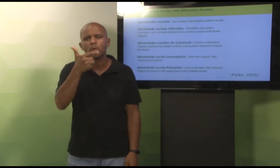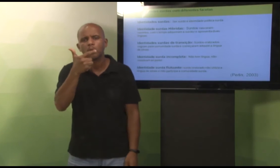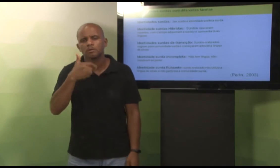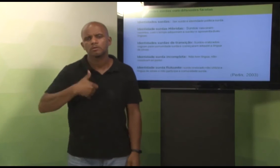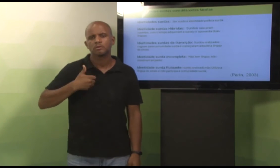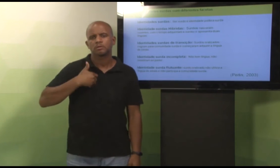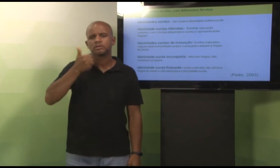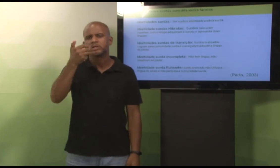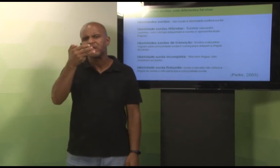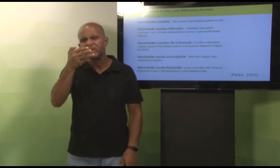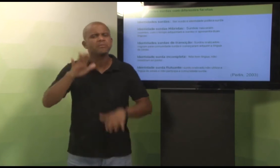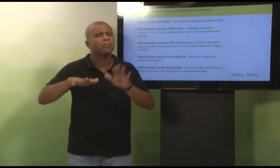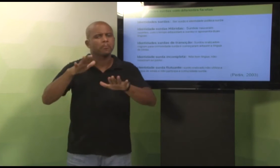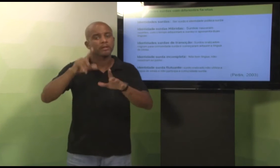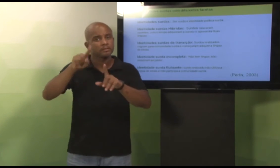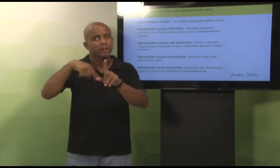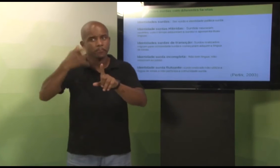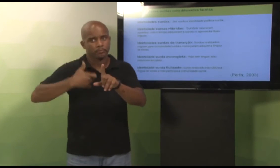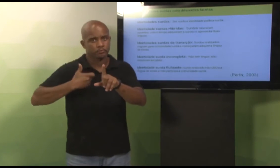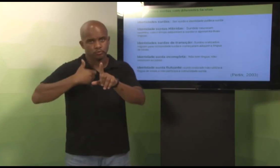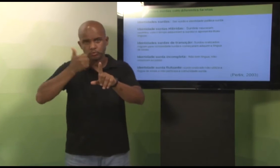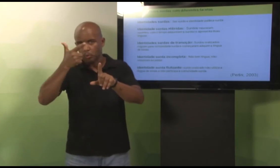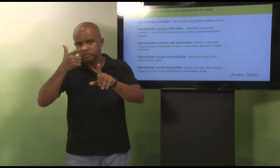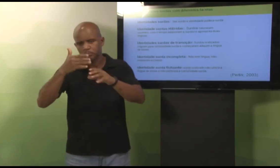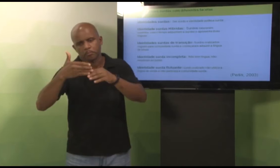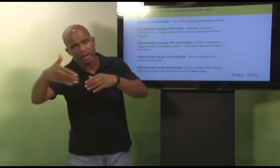Com o passar do tempo, aos 12, 13 anos,